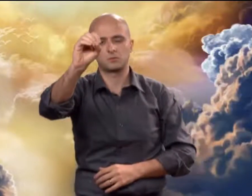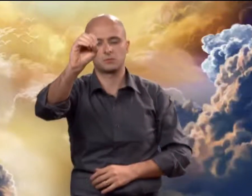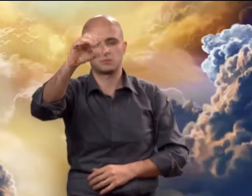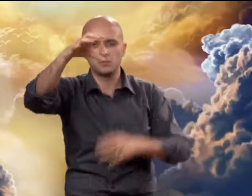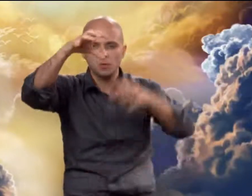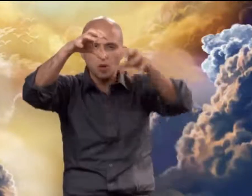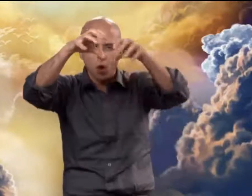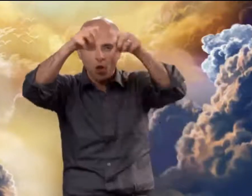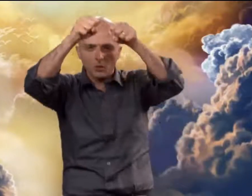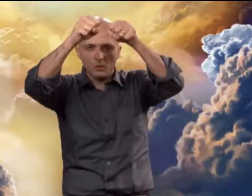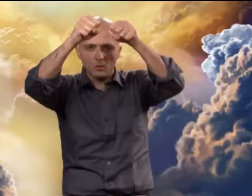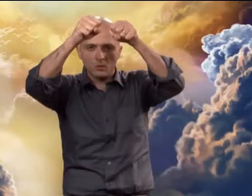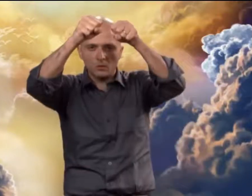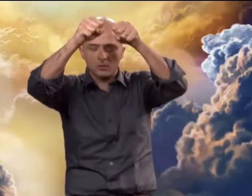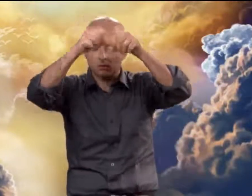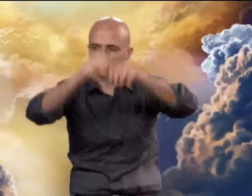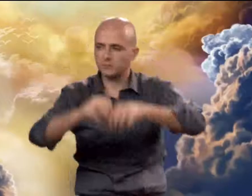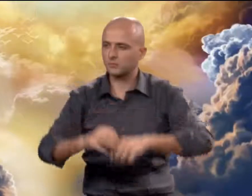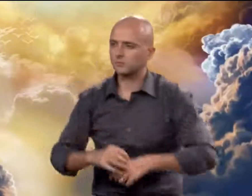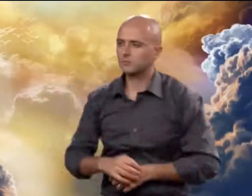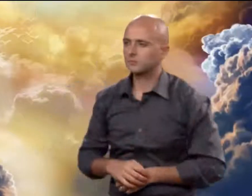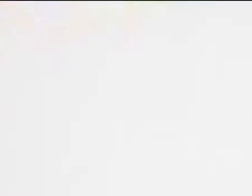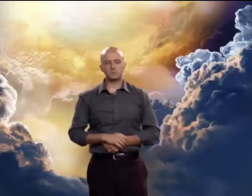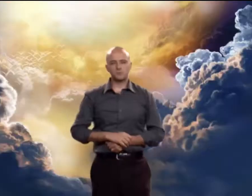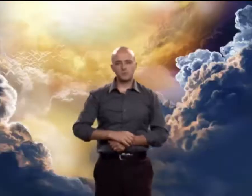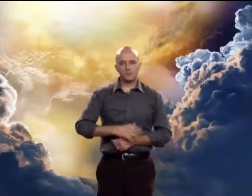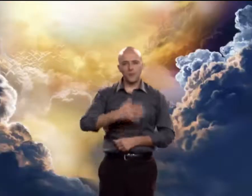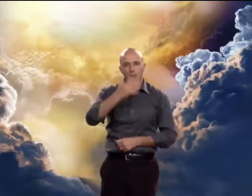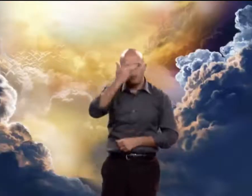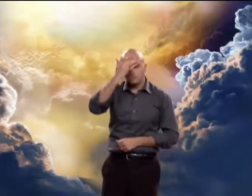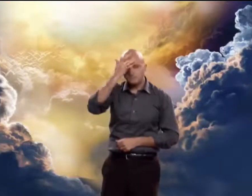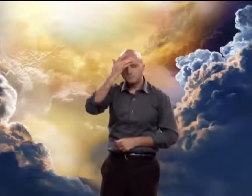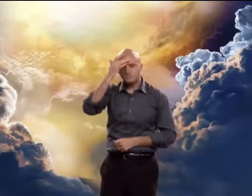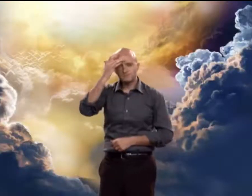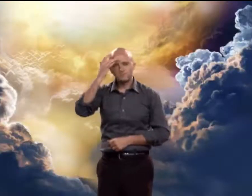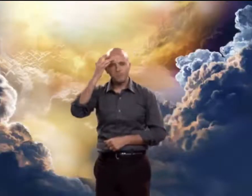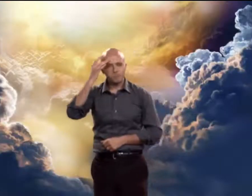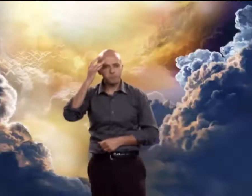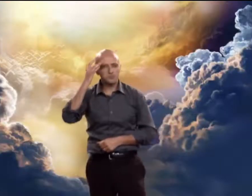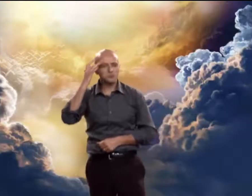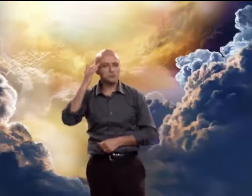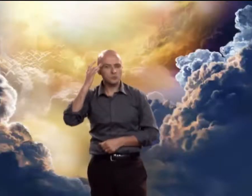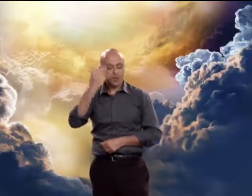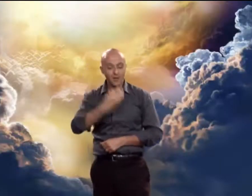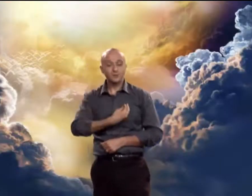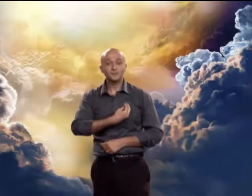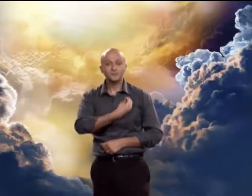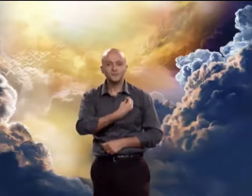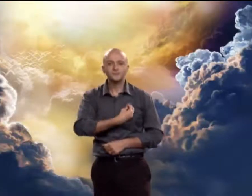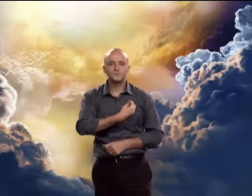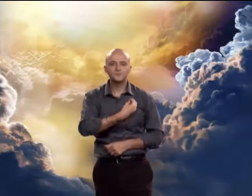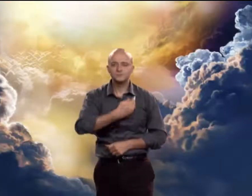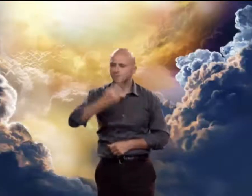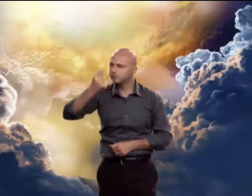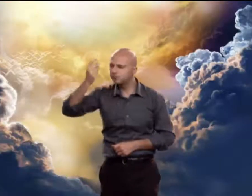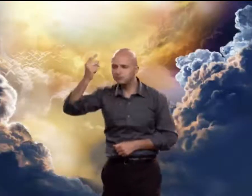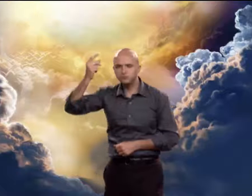as coisas. Foram acesas velas e o fogo na lareira brilhava tanto como em noite de outono sem luar. As